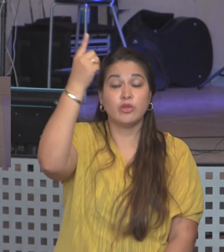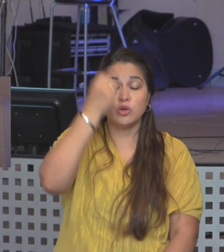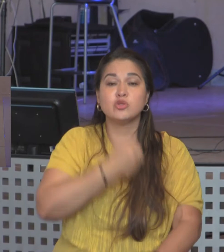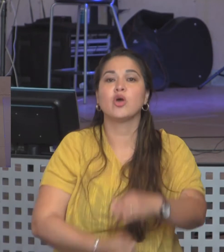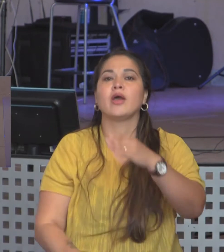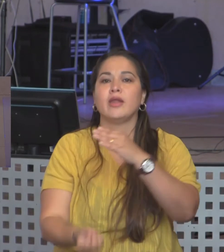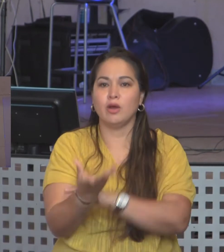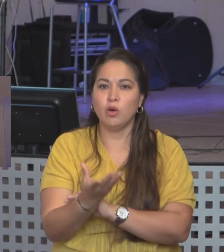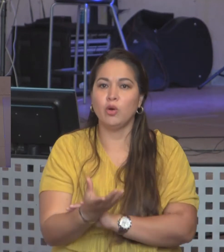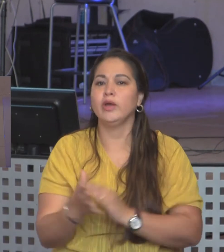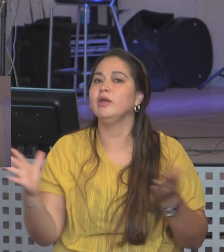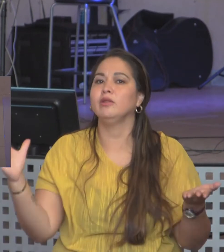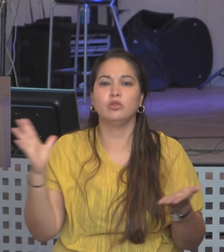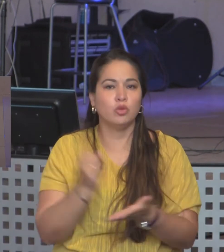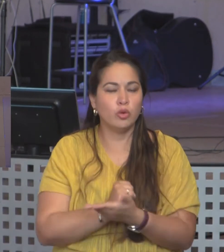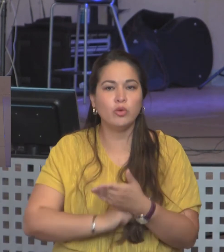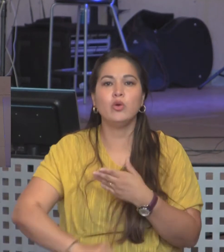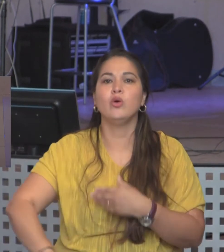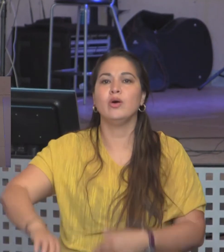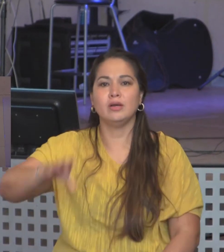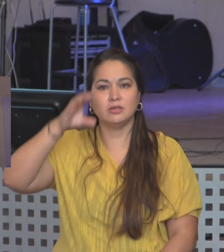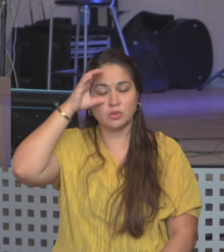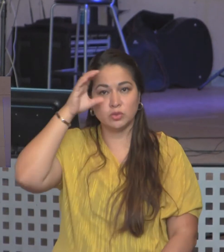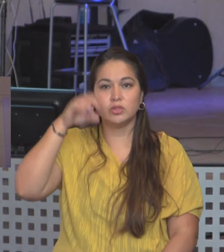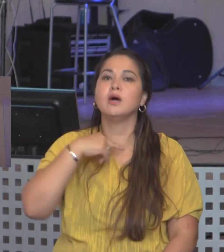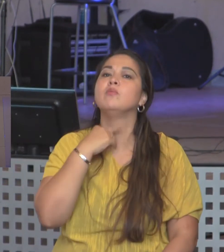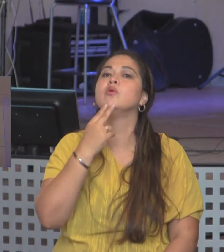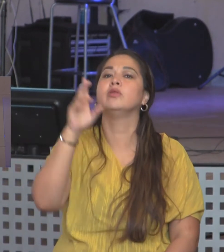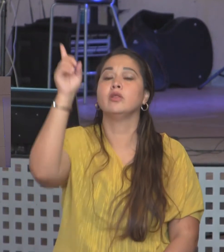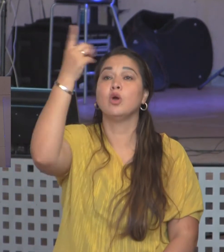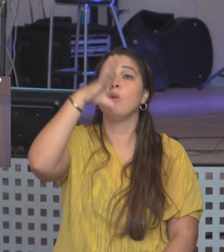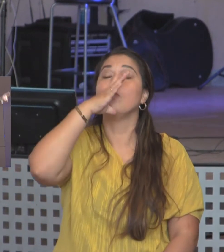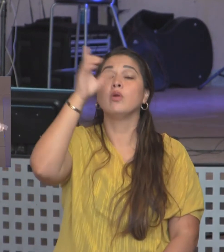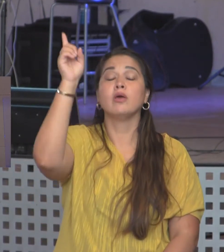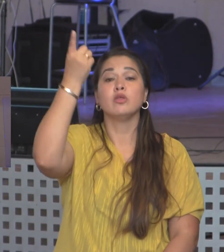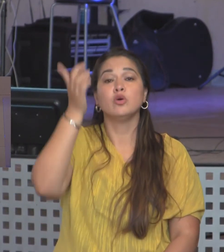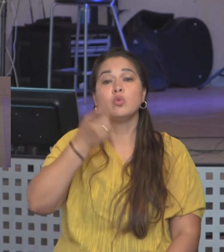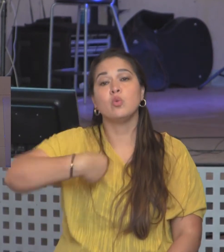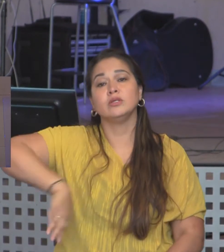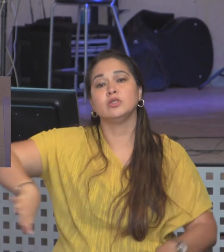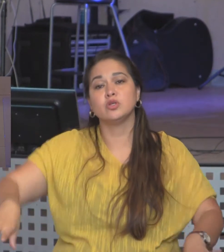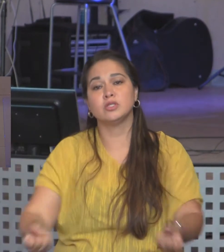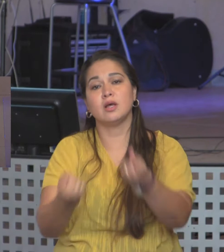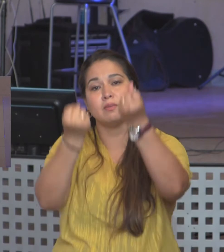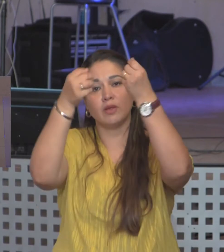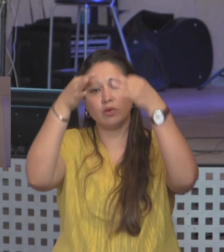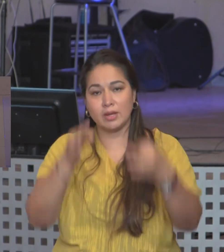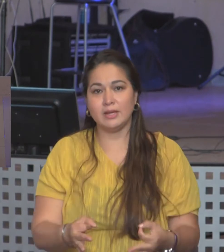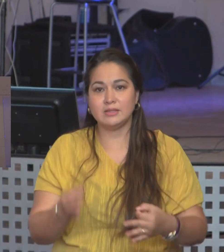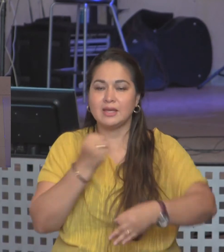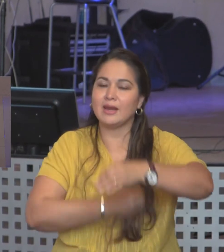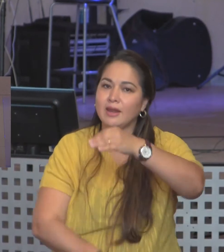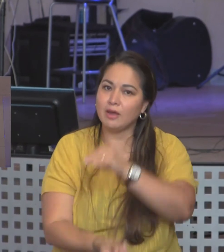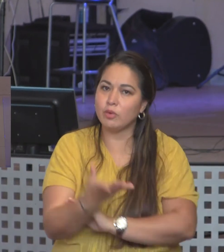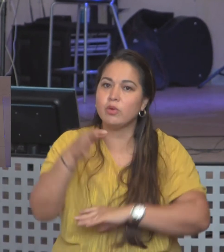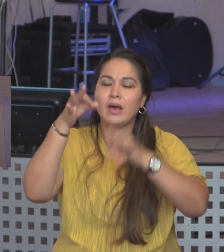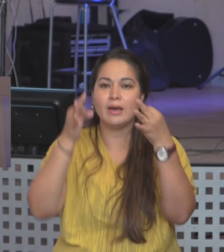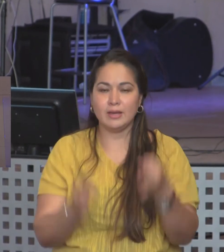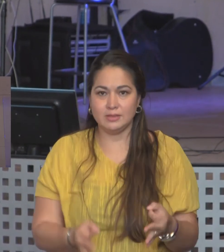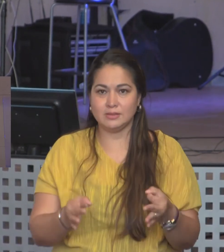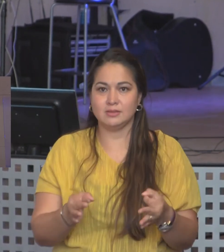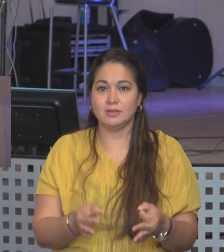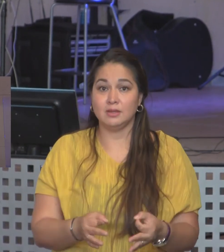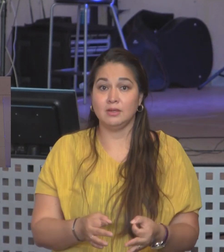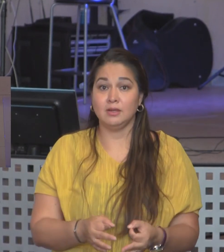está sujeto, que es nuestro Dios, Creador, Salvador, etc. Todo lo que Dios ha creado